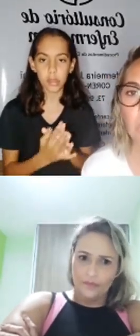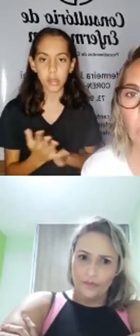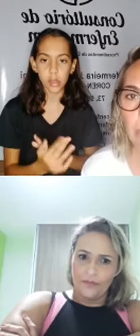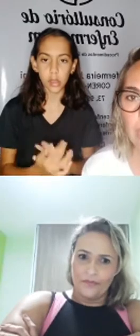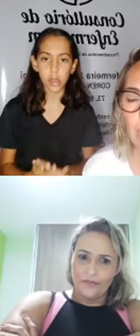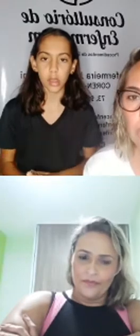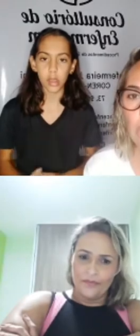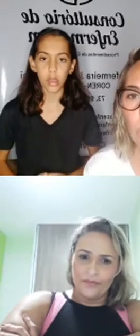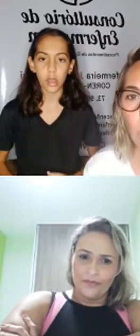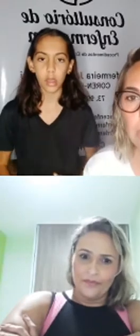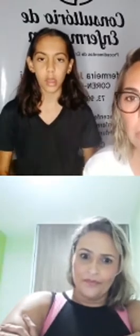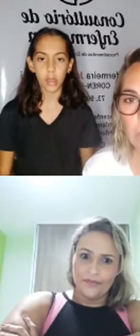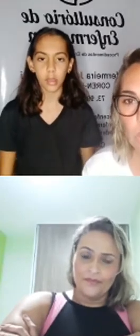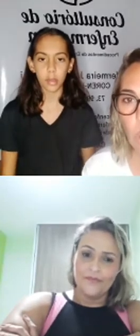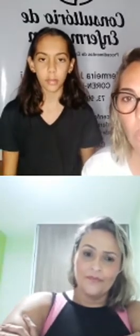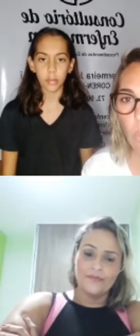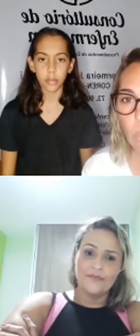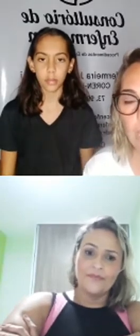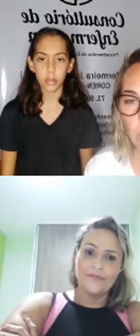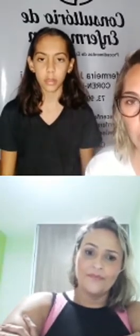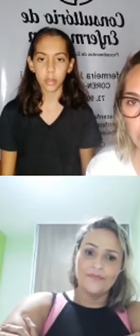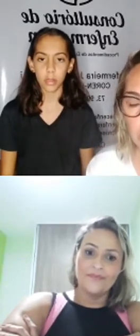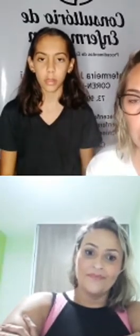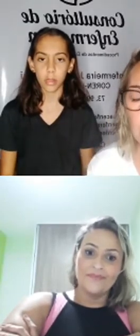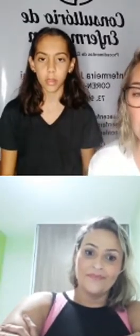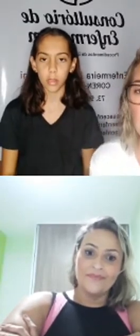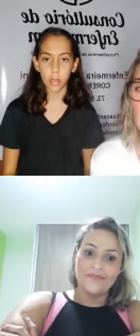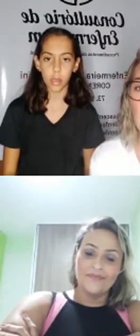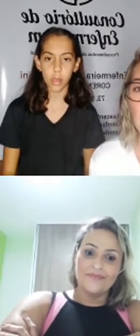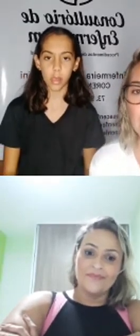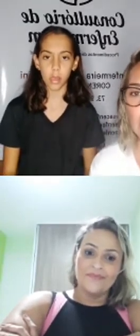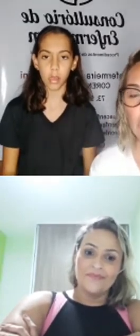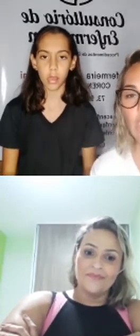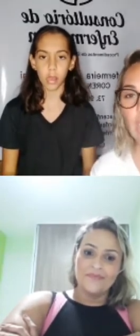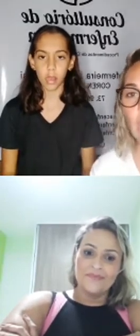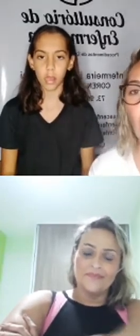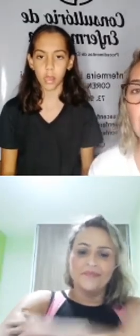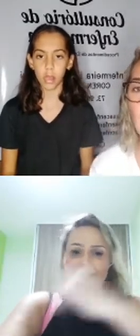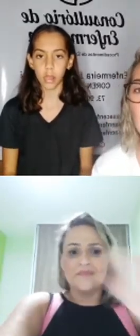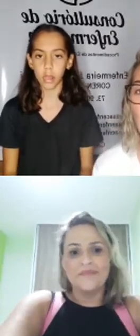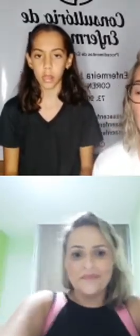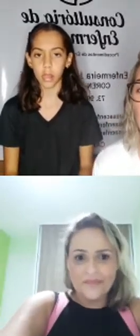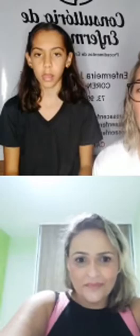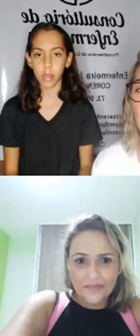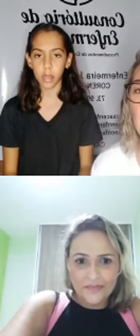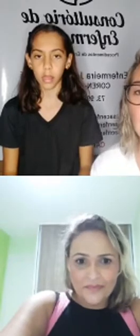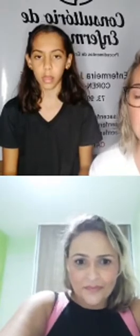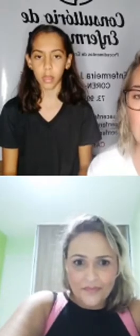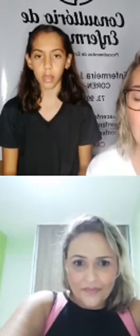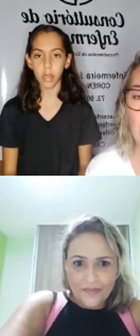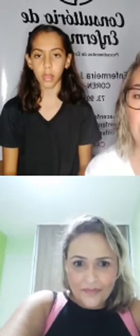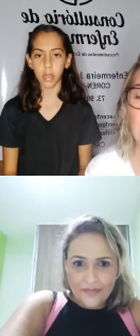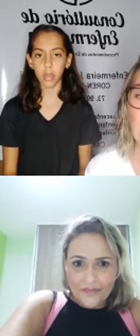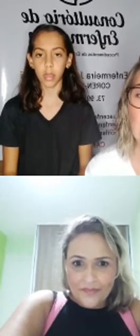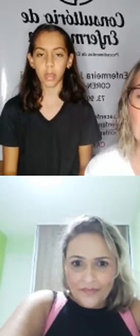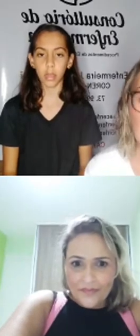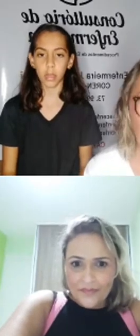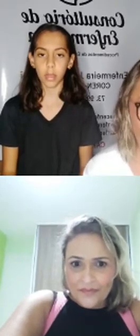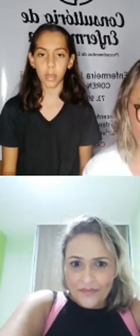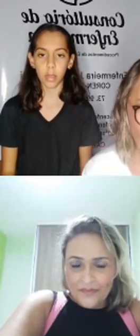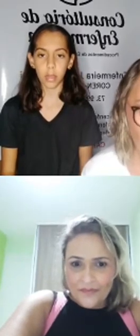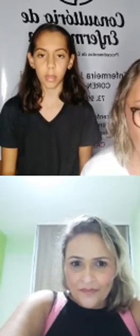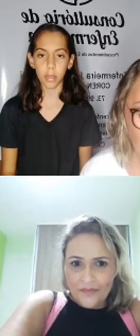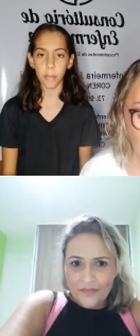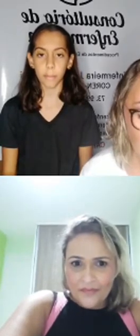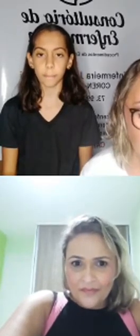consegue acompanhar, desculpa se passou alguma e eu não vi, mas a gente retorna depois que finalizar.